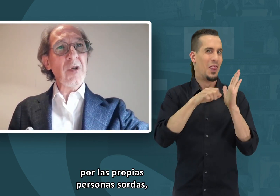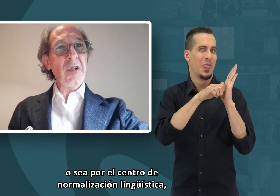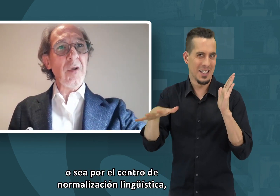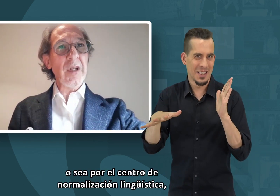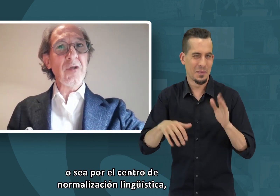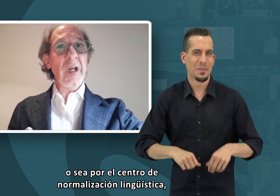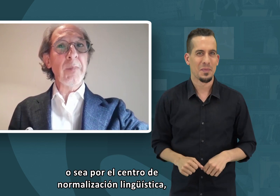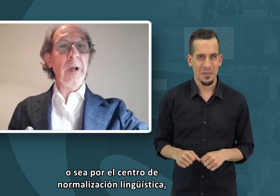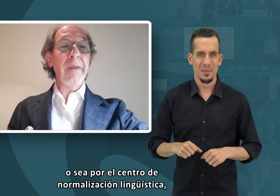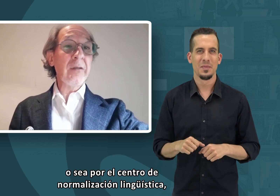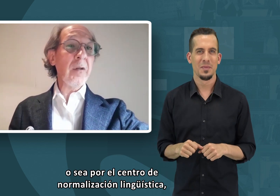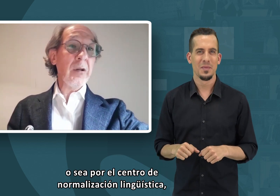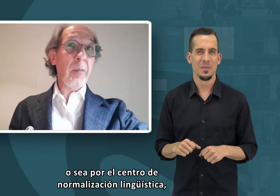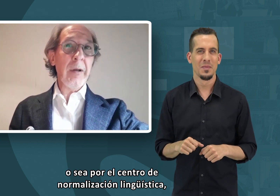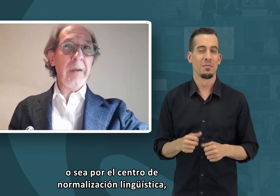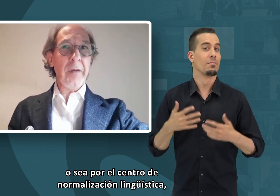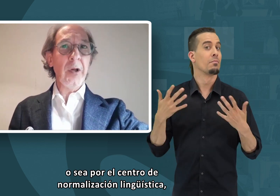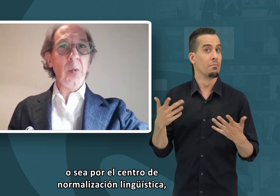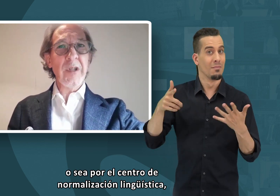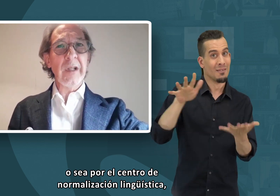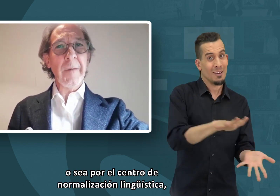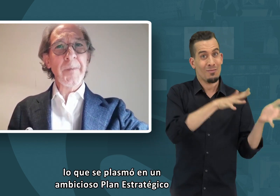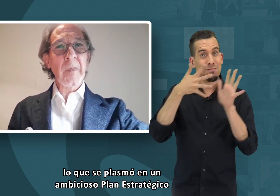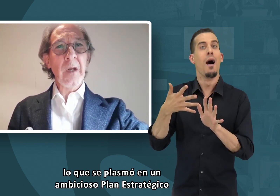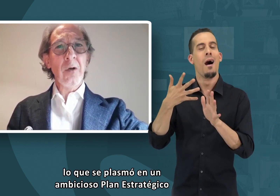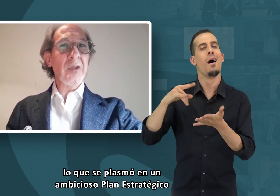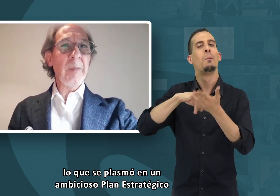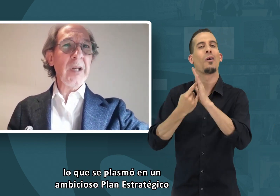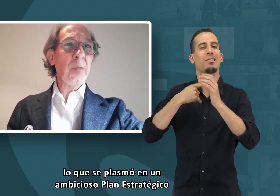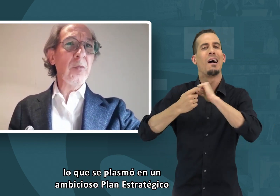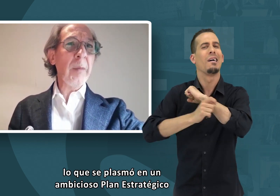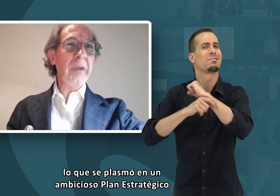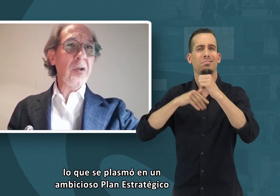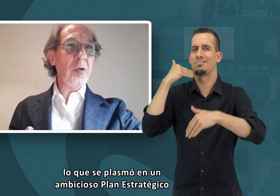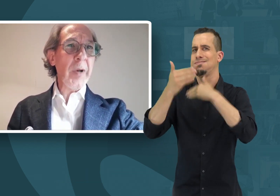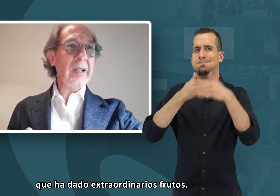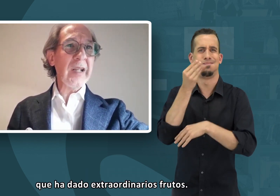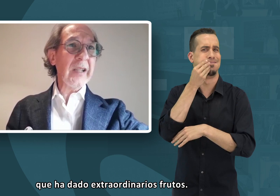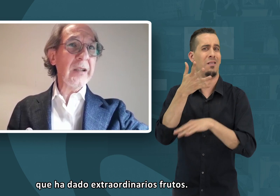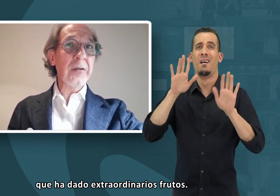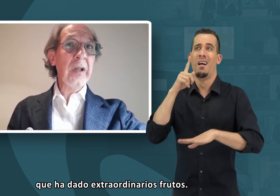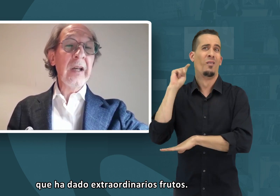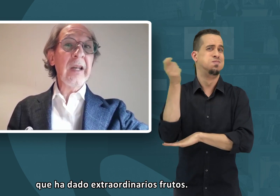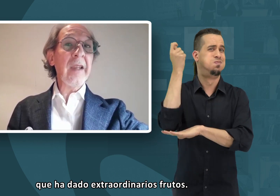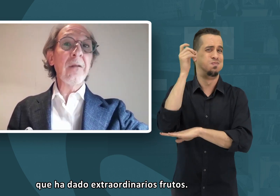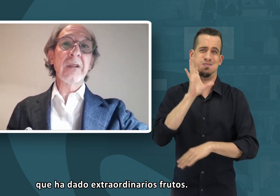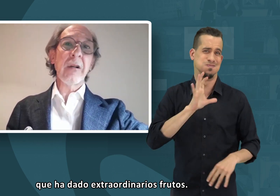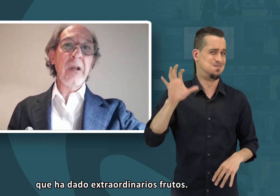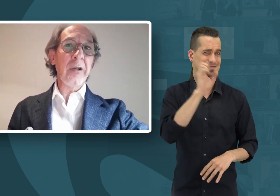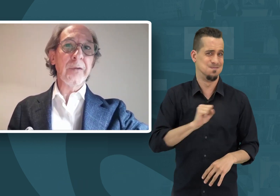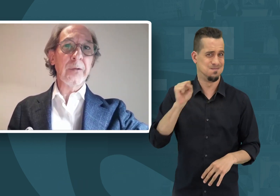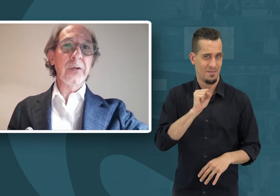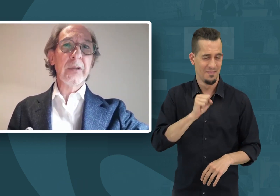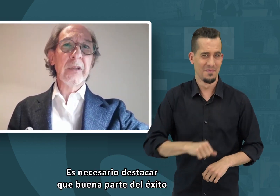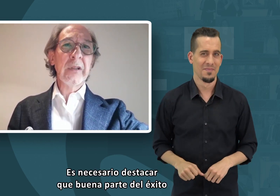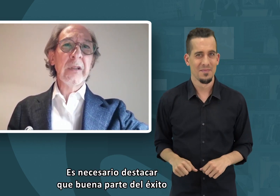propias personas sordas, o sea, por el Centro de Normalización Lingüística, lo que se plasmó en un ambicioso plan estratégico que ha dado